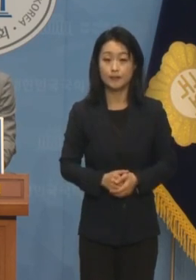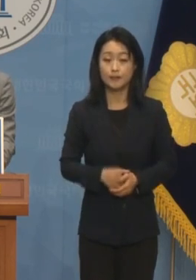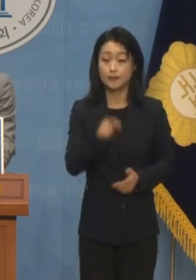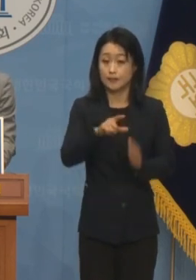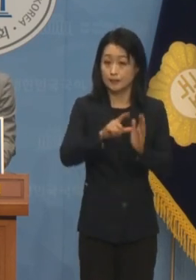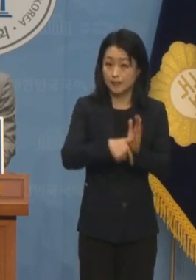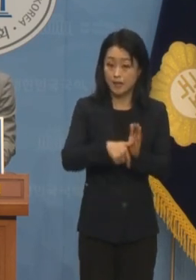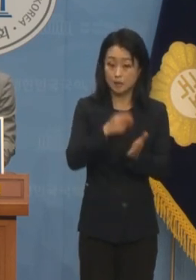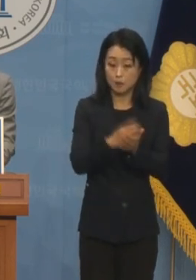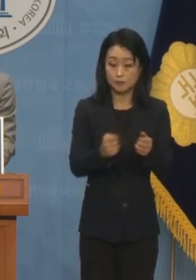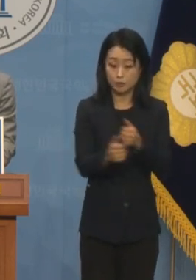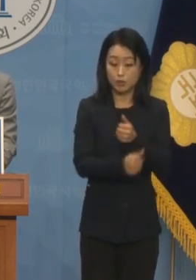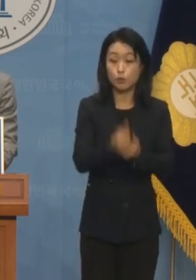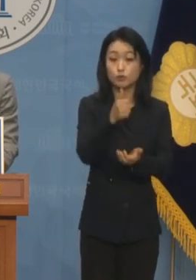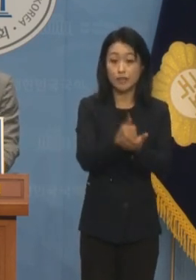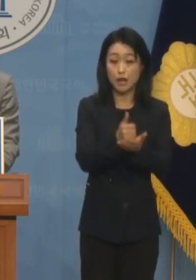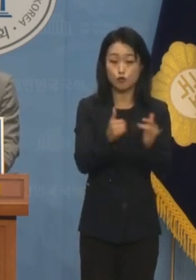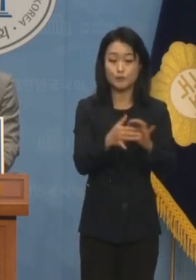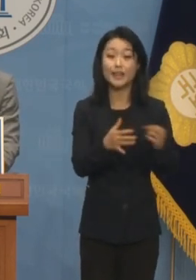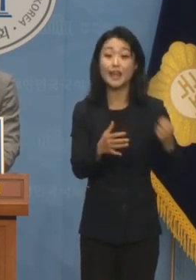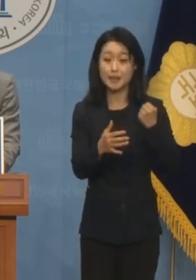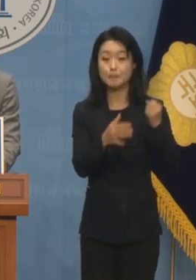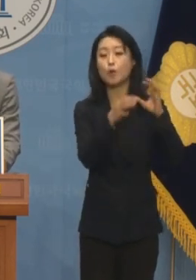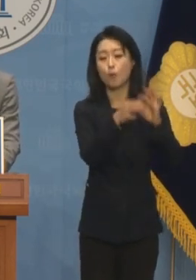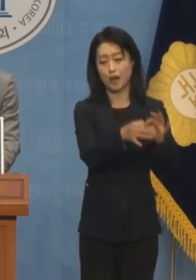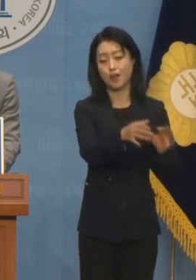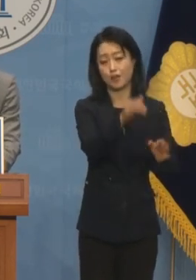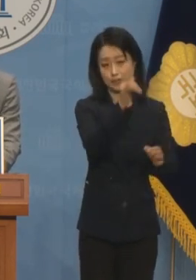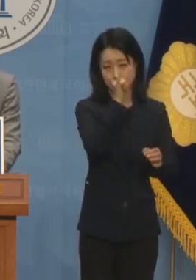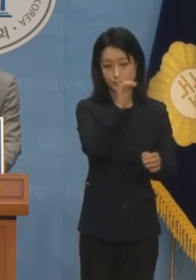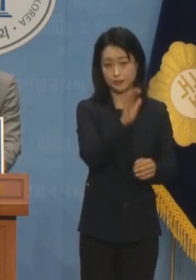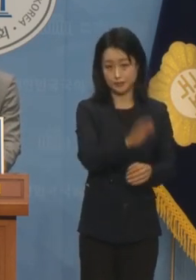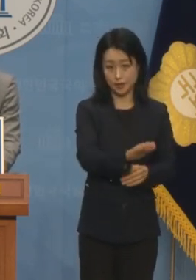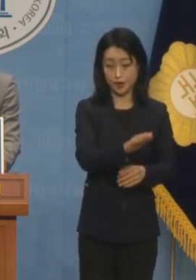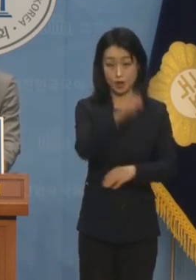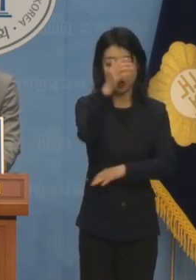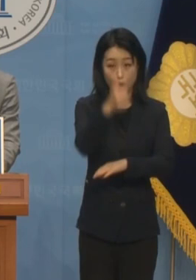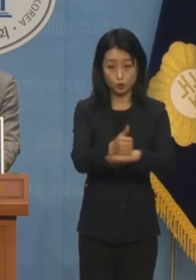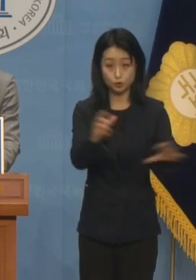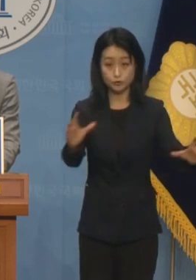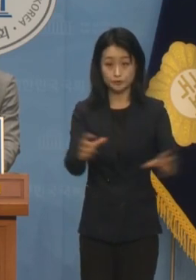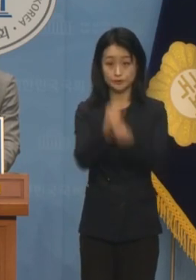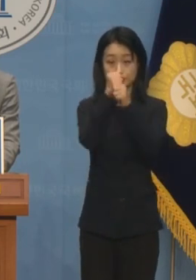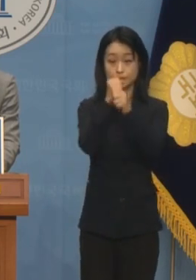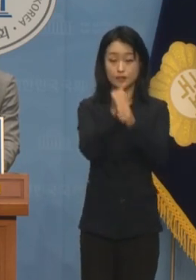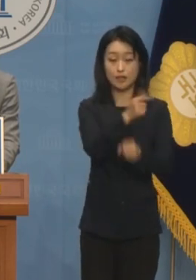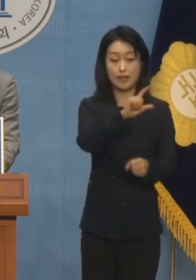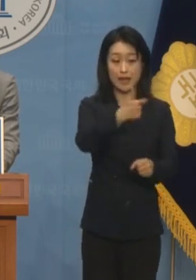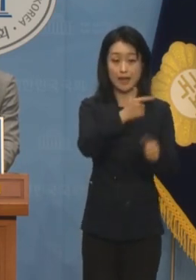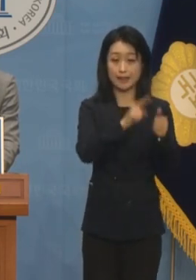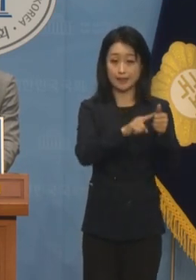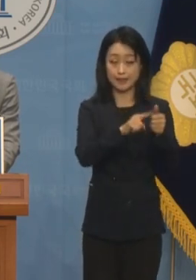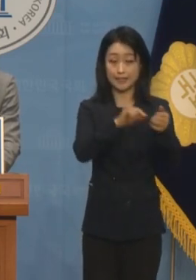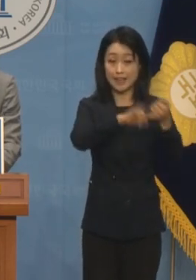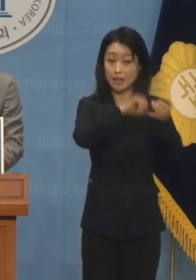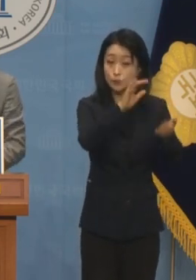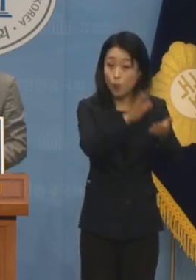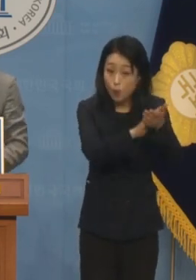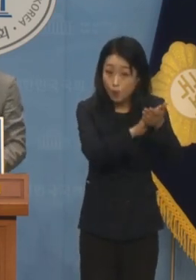당시 법사위원장은 국민의힘 소속이었습니다. 결론적으로 한동훈 후보의 약속은